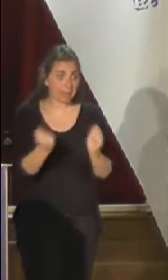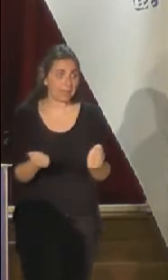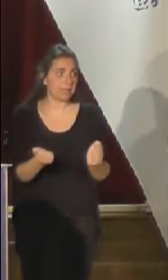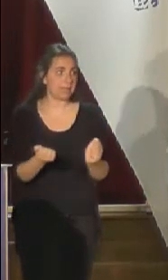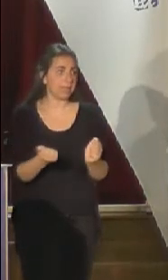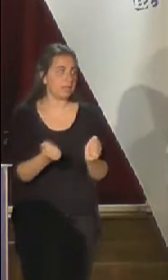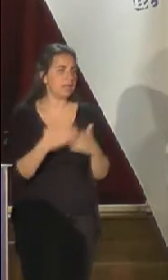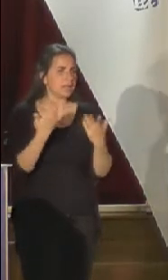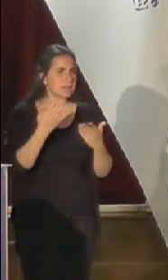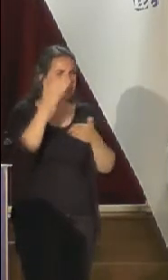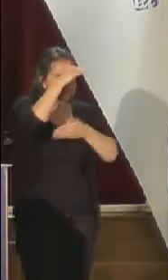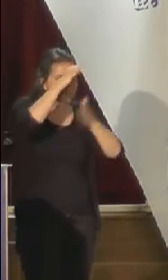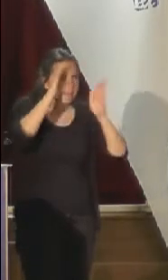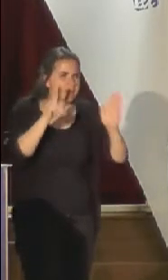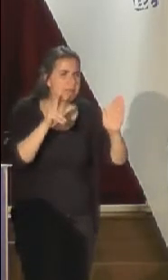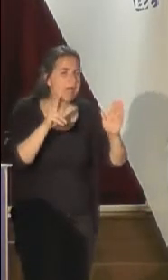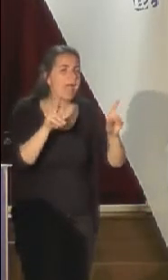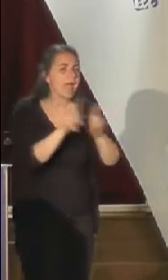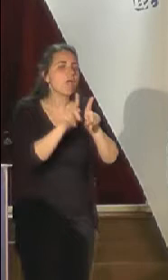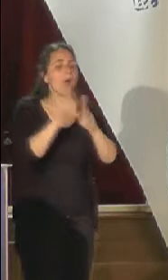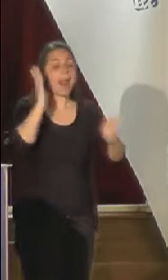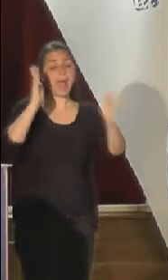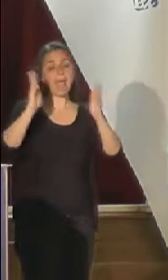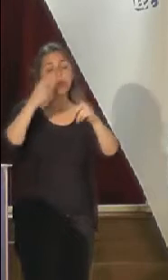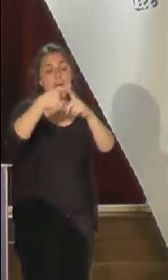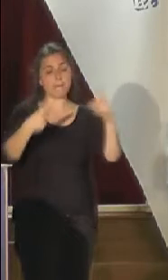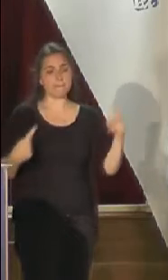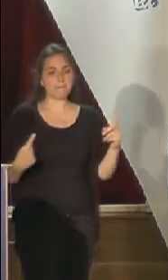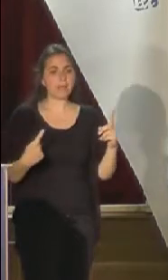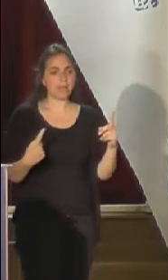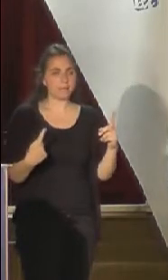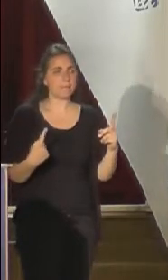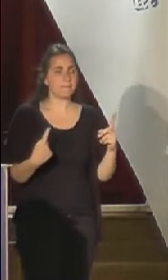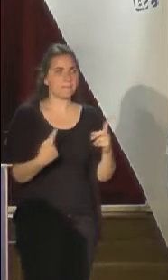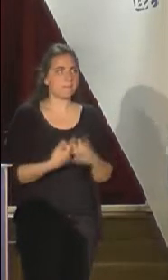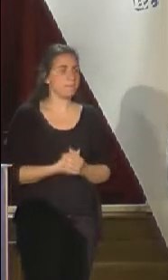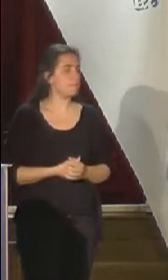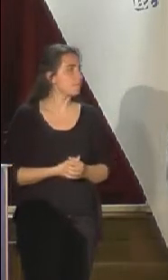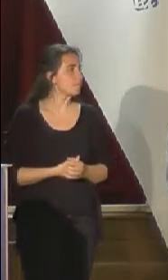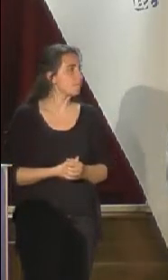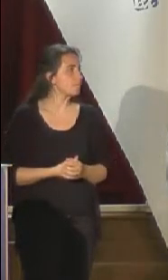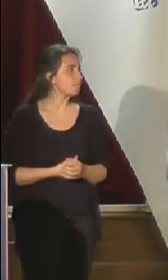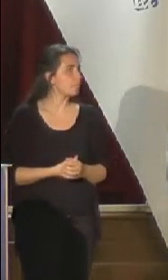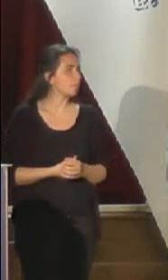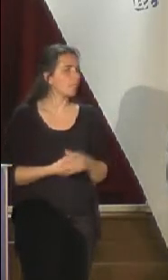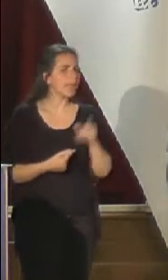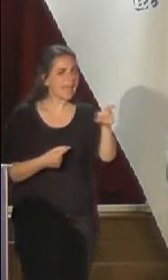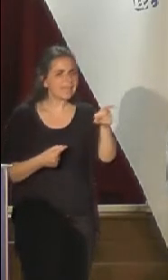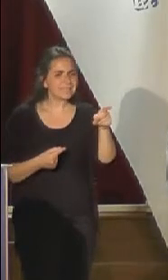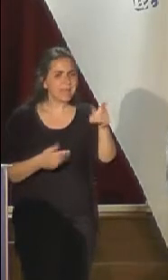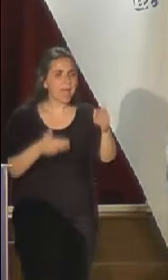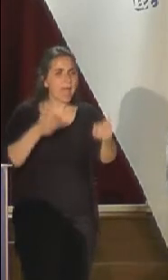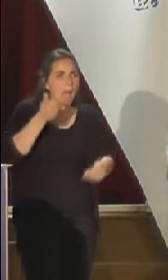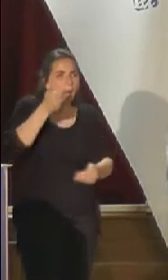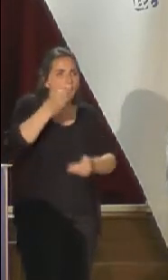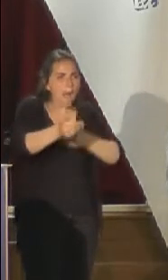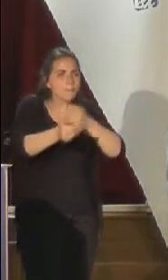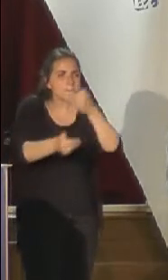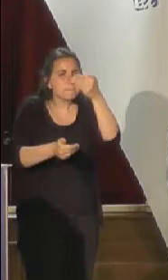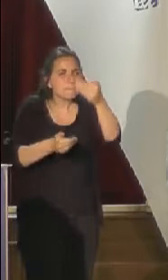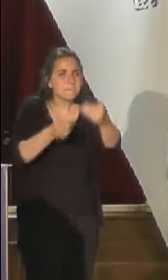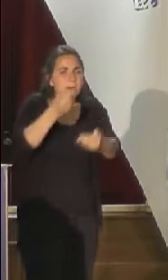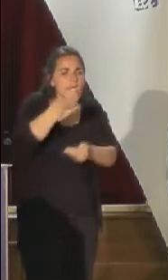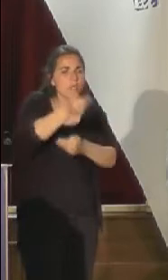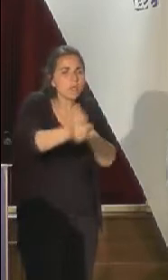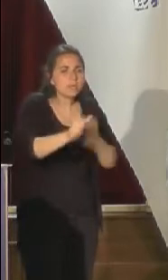gleba, como na Idade Media, até 1926. E ese é o proceso de emancipación que comeza, foi